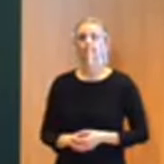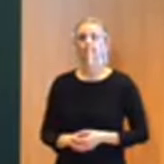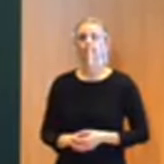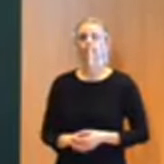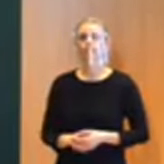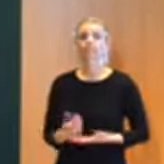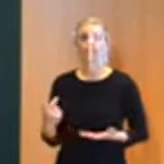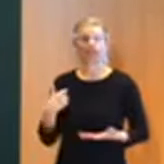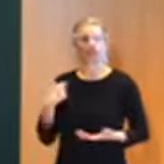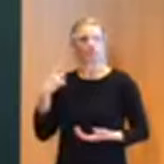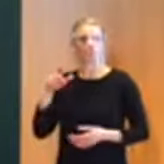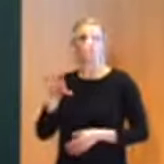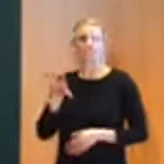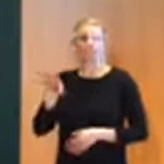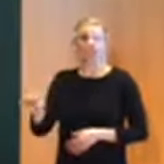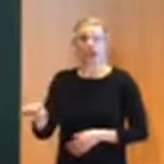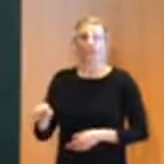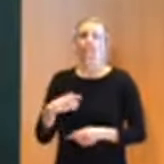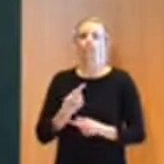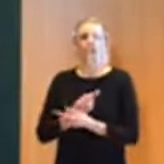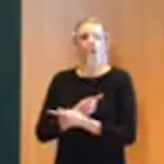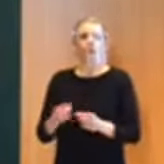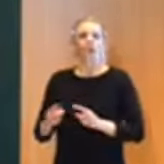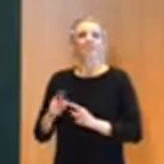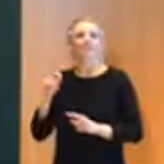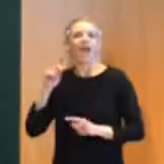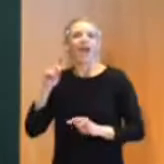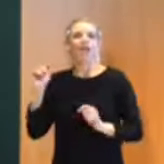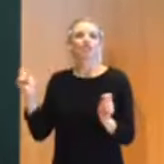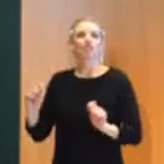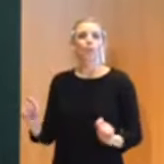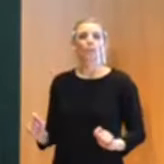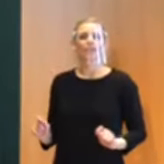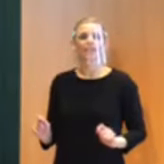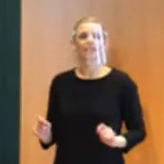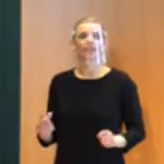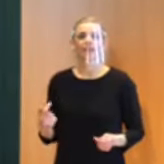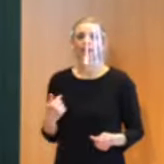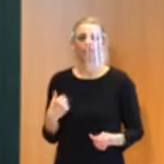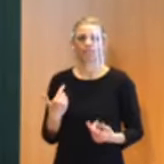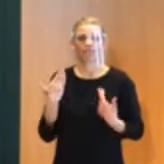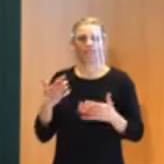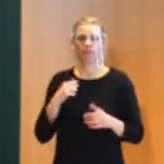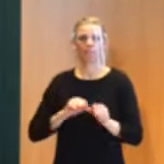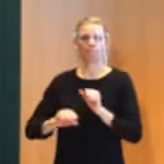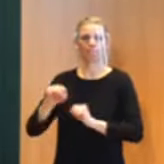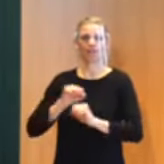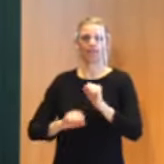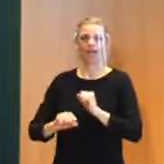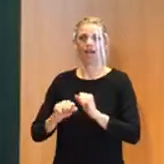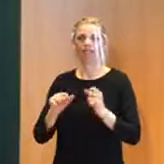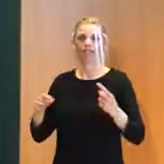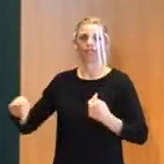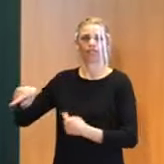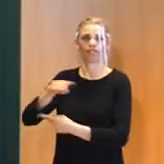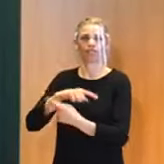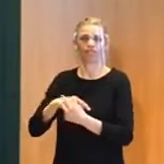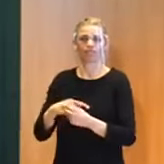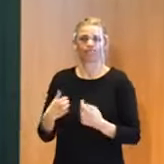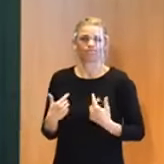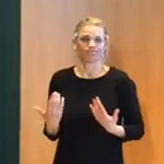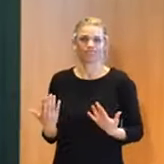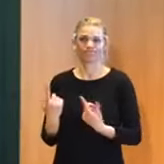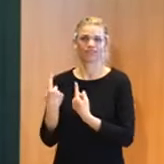No, zachytil som rôzne šumy. My samozrejme nevieme nikomu brániť vyjednávať o čomkoľvek.